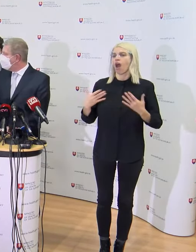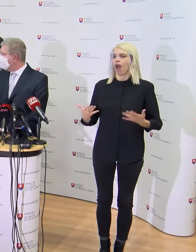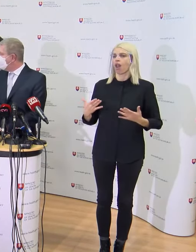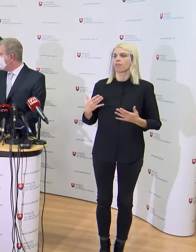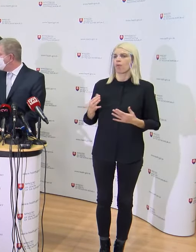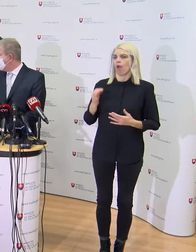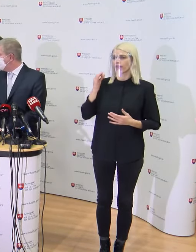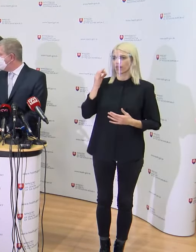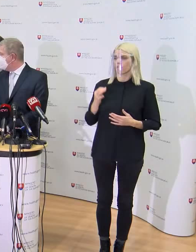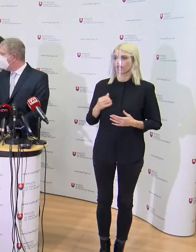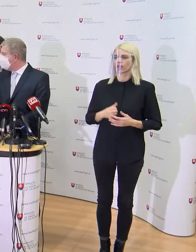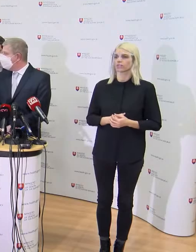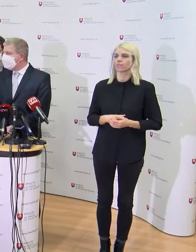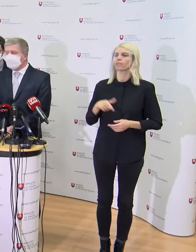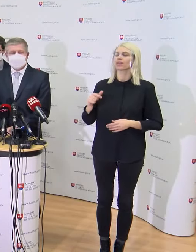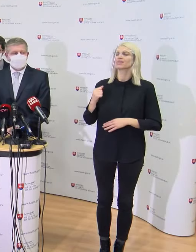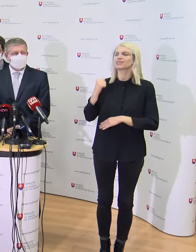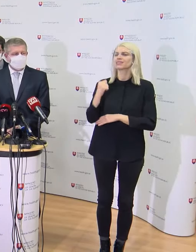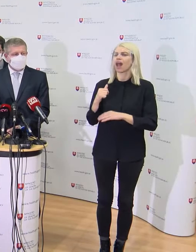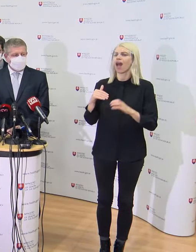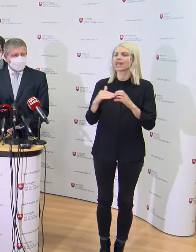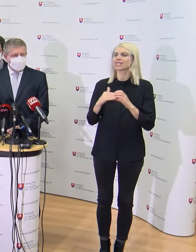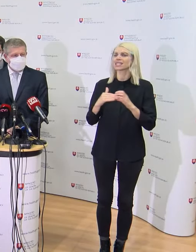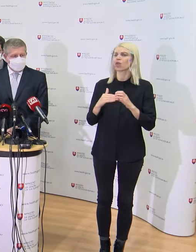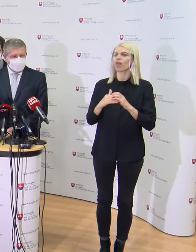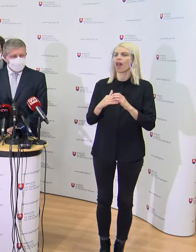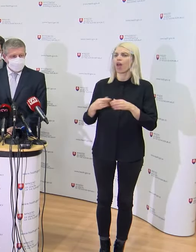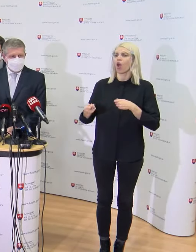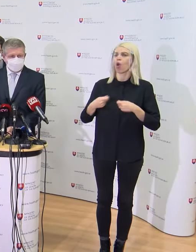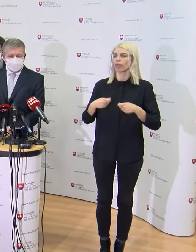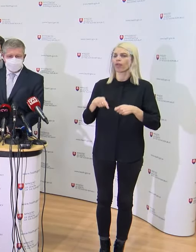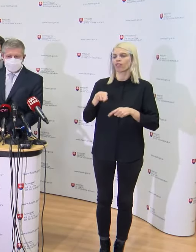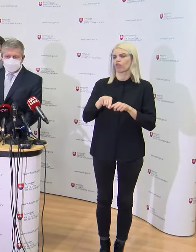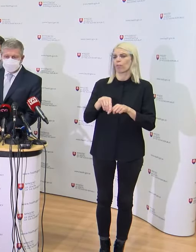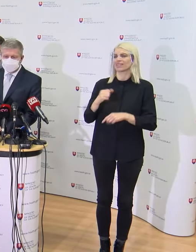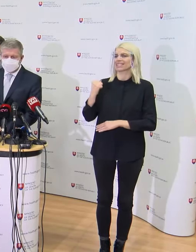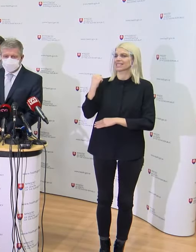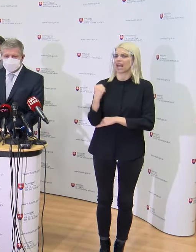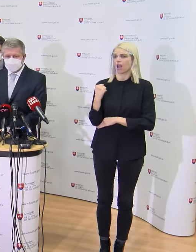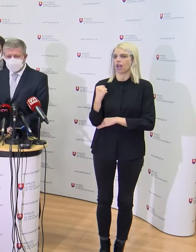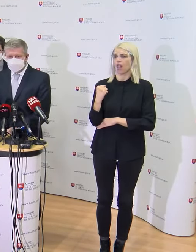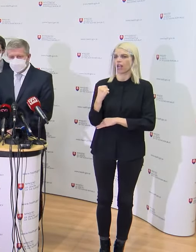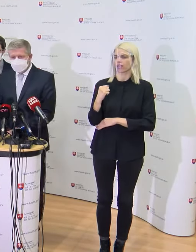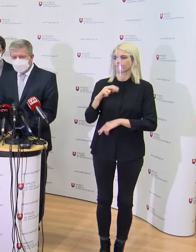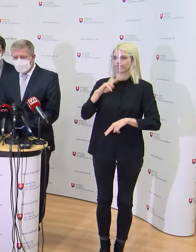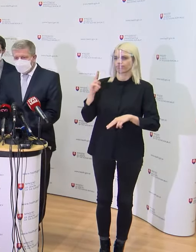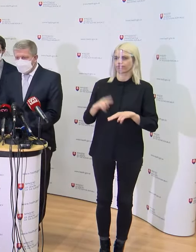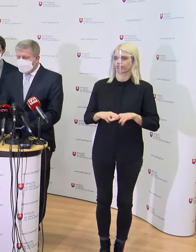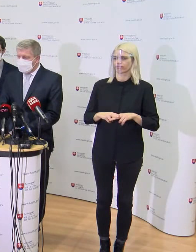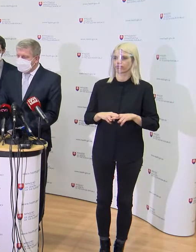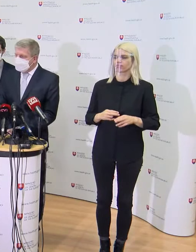Esenciálne obchody pôjdu v režime základ, tak ako doteraz.